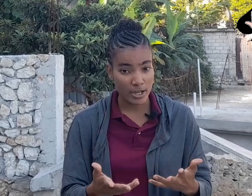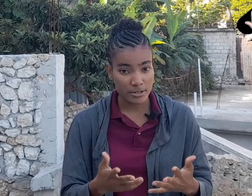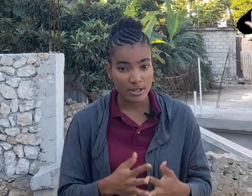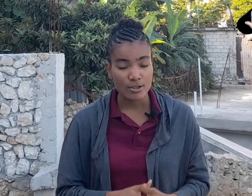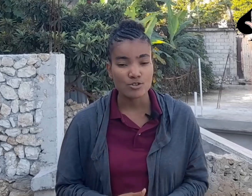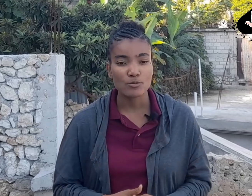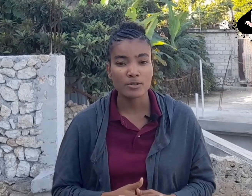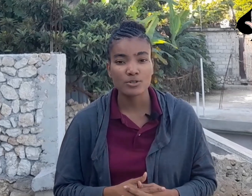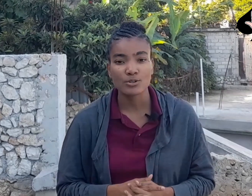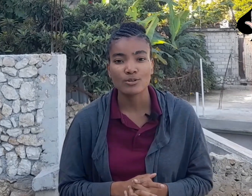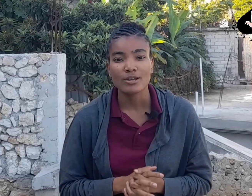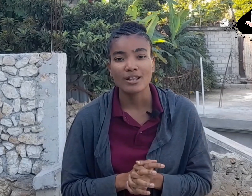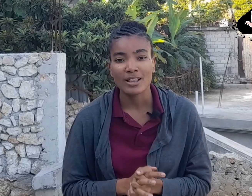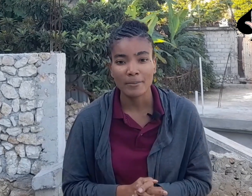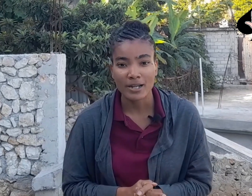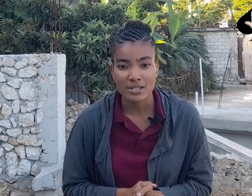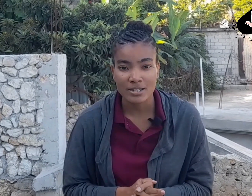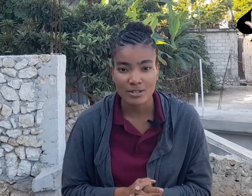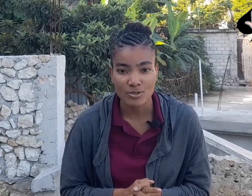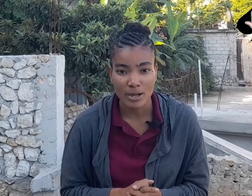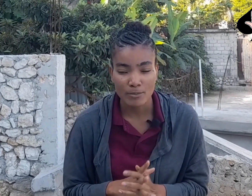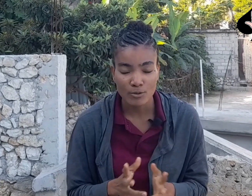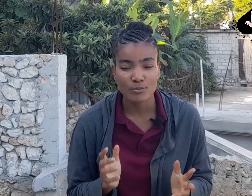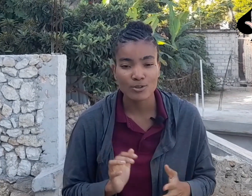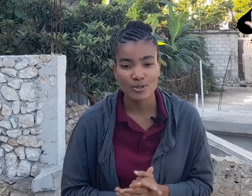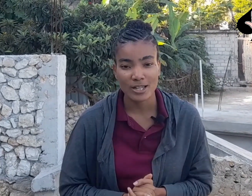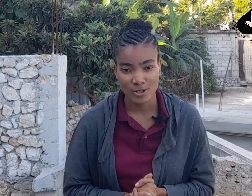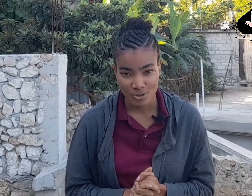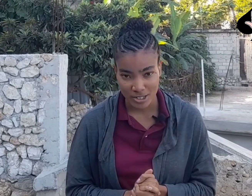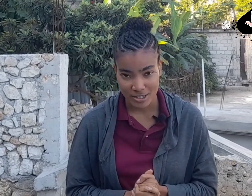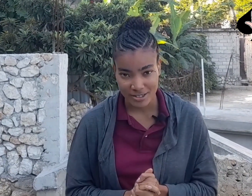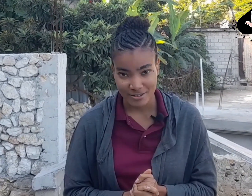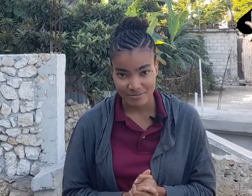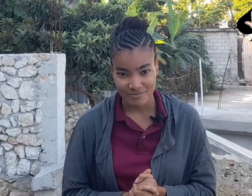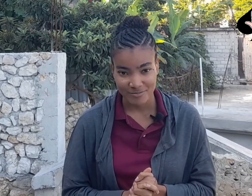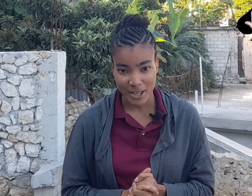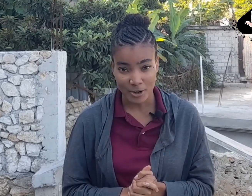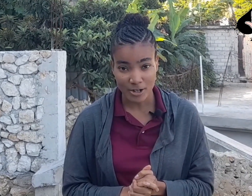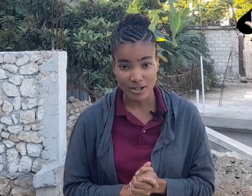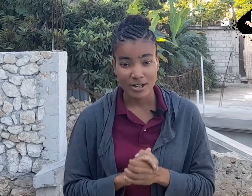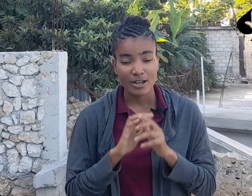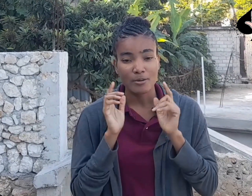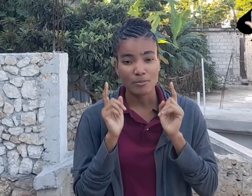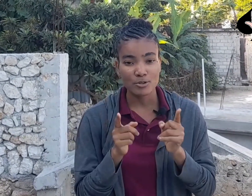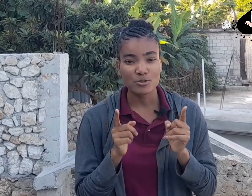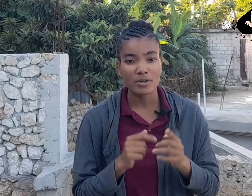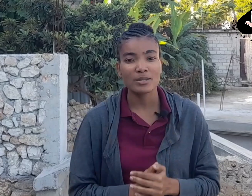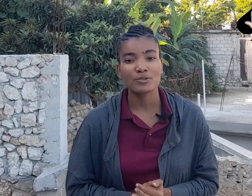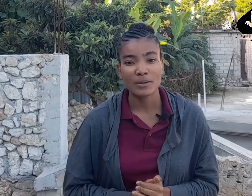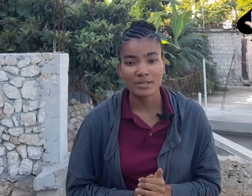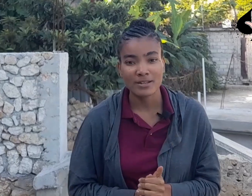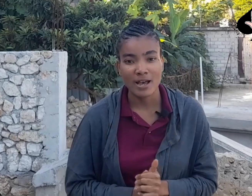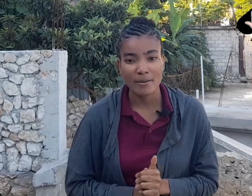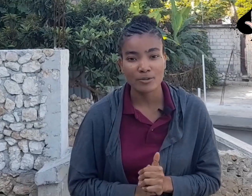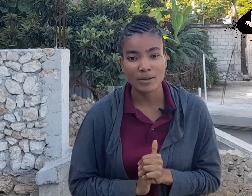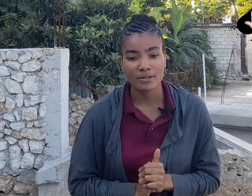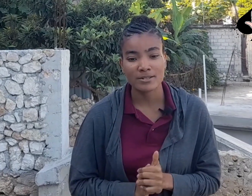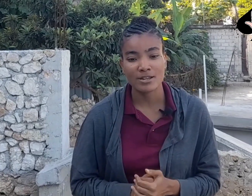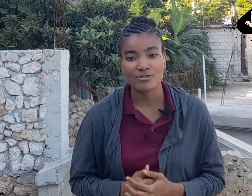phrases, je pense que la pratique sera beaucoup mieux que la théorie. D'accord? Bonne semaine et bon apprentissage.